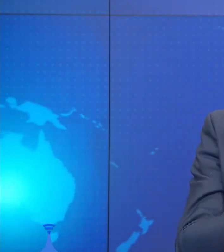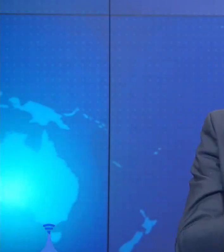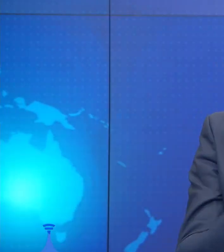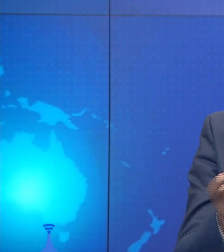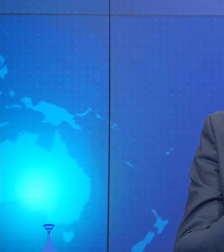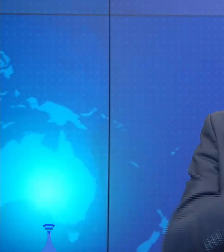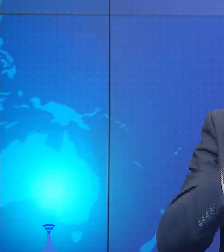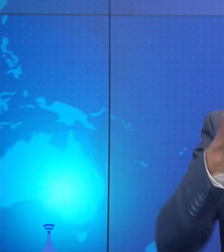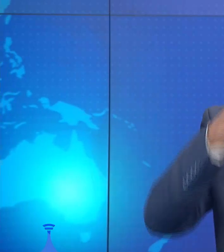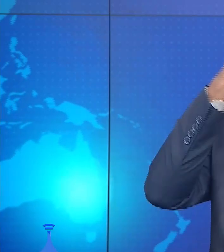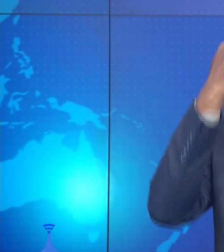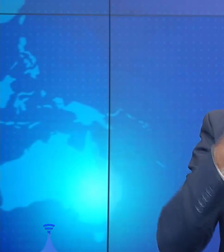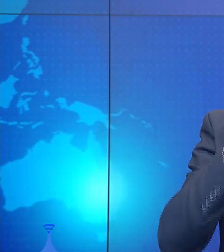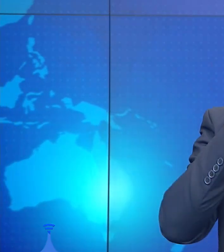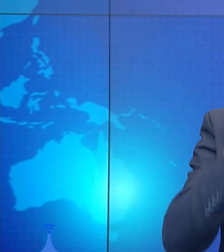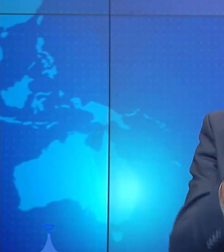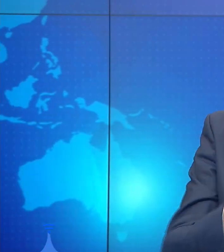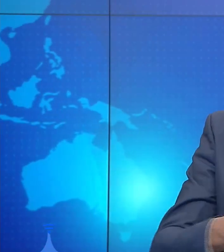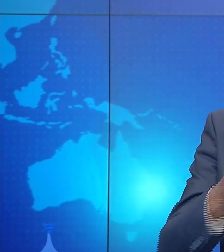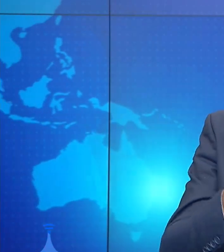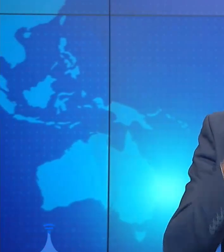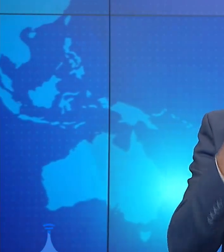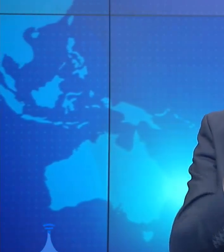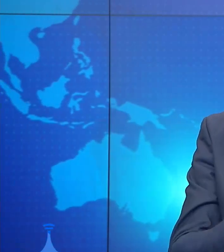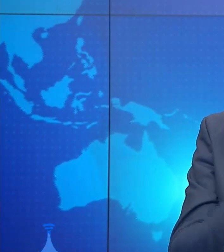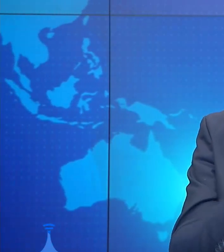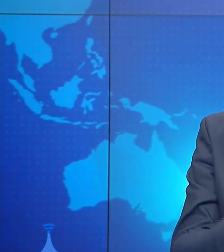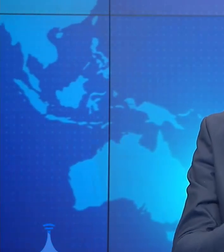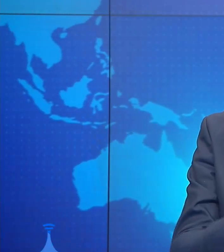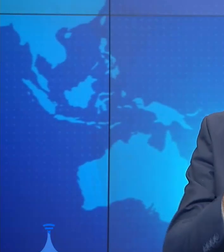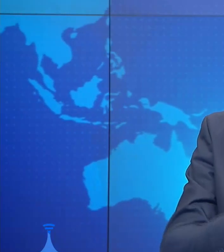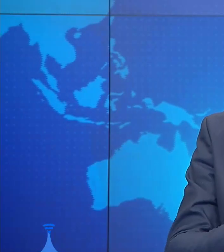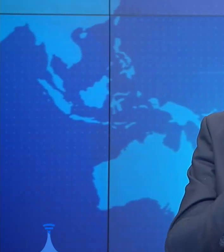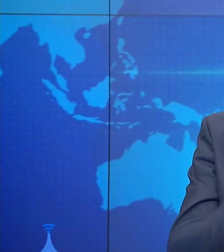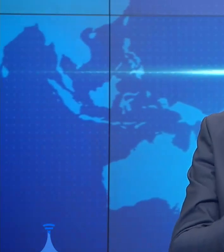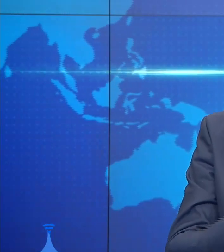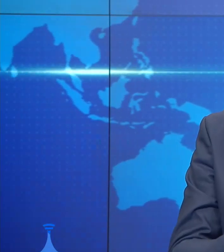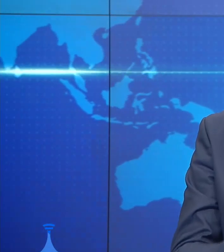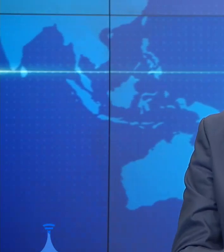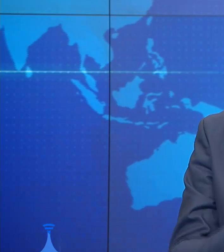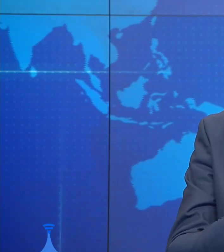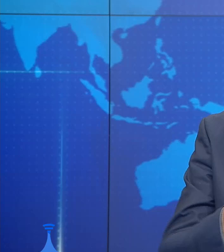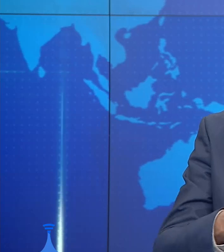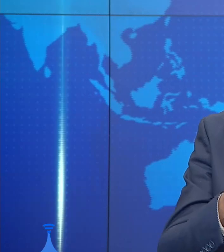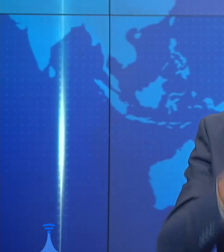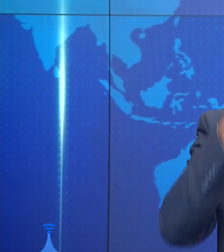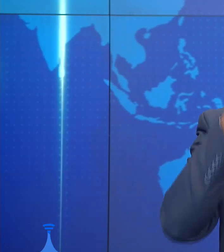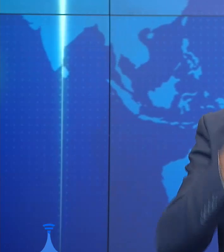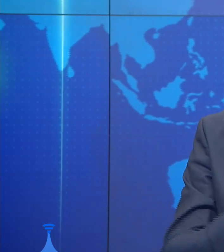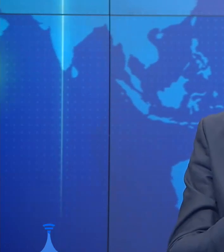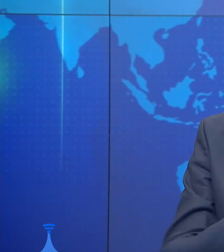በሰው ሰራሽም ሆነ በሌሎች ምክንያት የሚፈጠሩ ችግሮች በቱሪዝም ዘርፍ ላይ አሉታዊ ተጽዕኖ